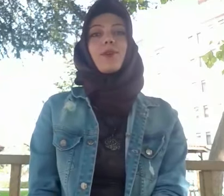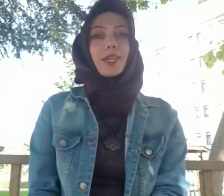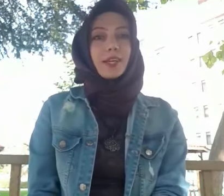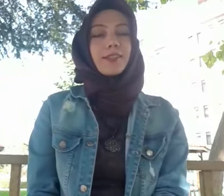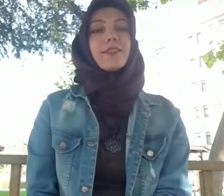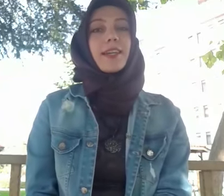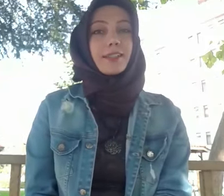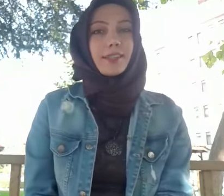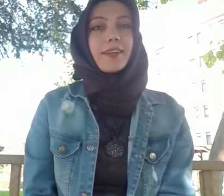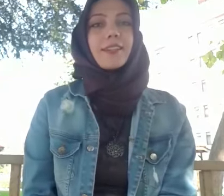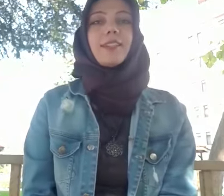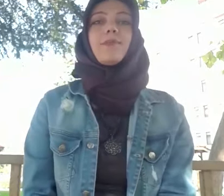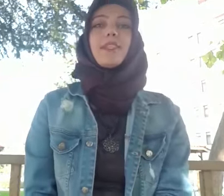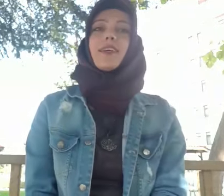Gökhan, Saat kardeşimse